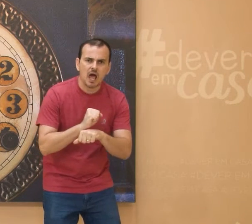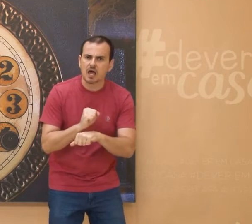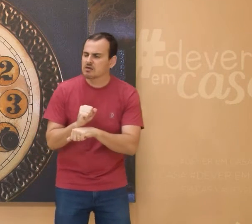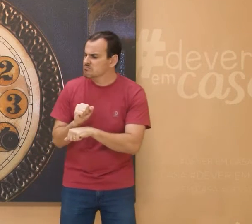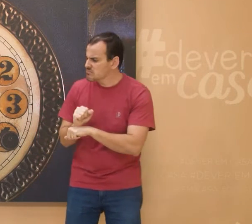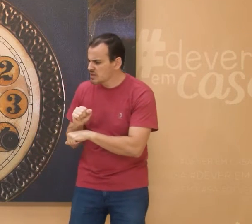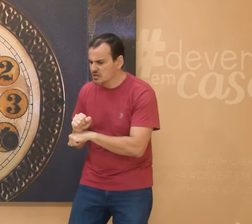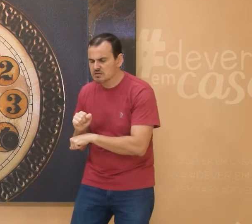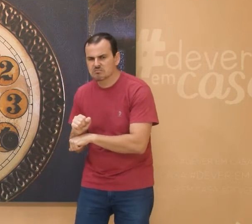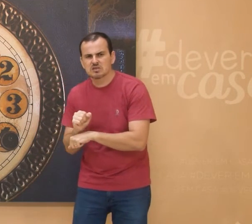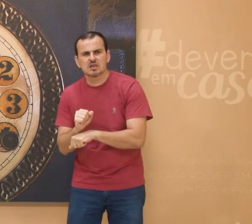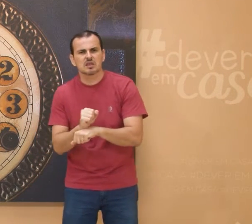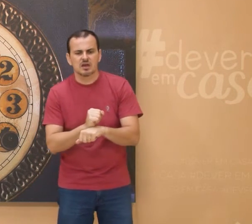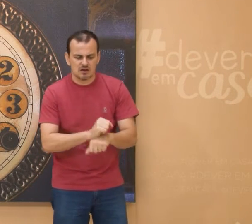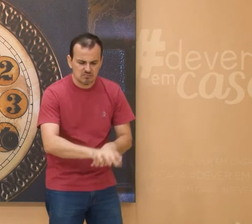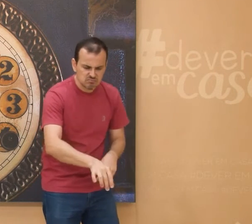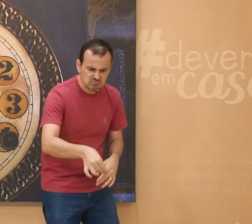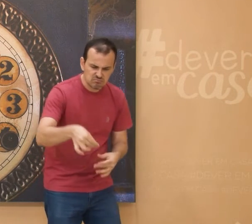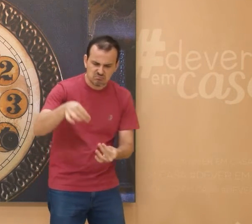Espere, espere!